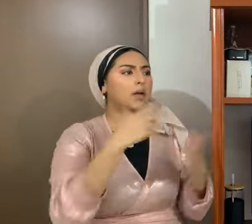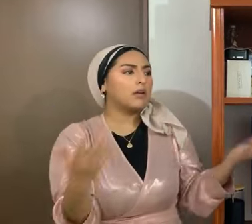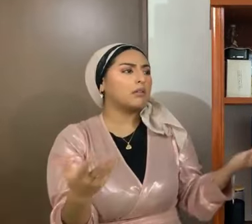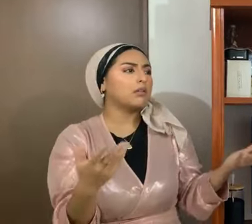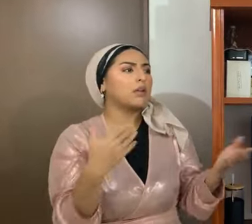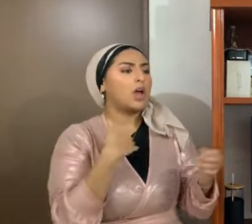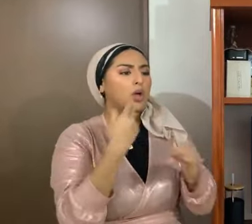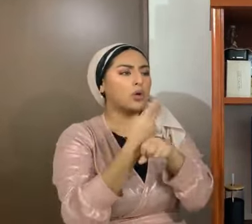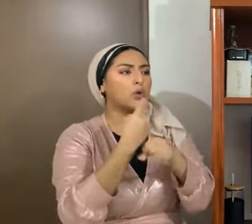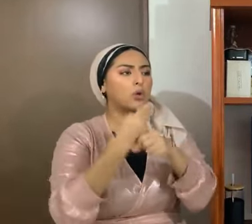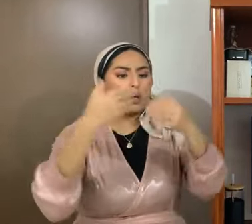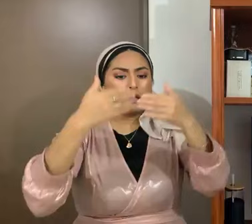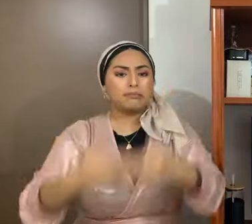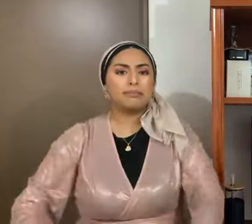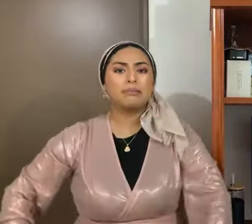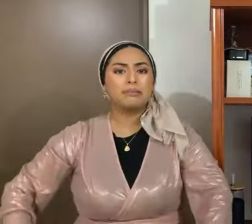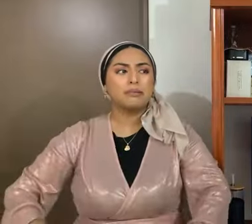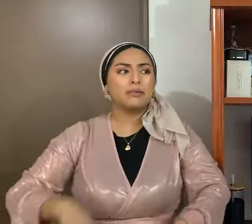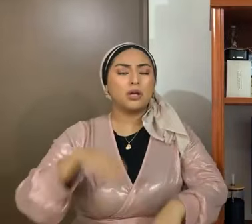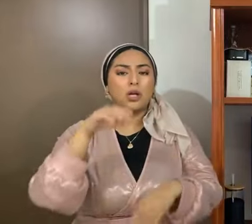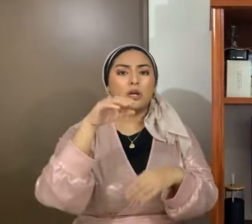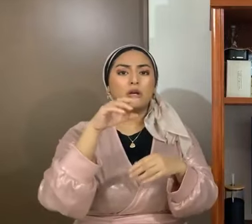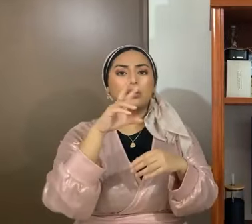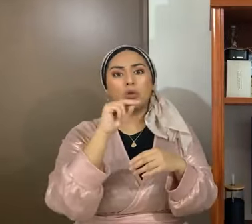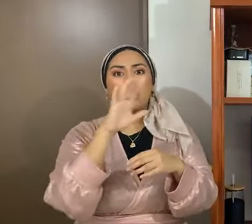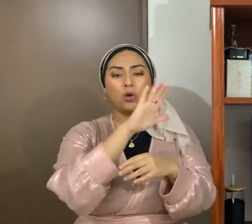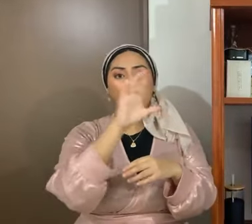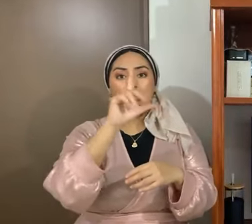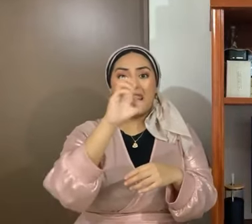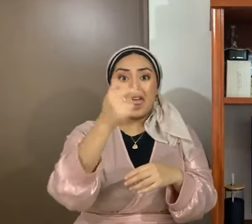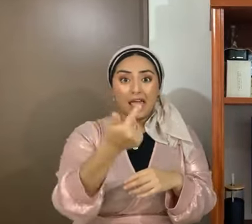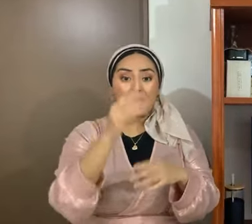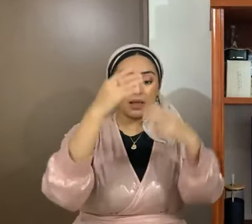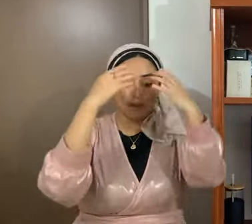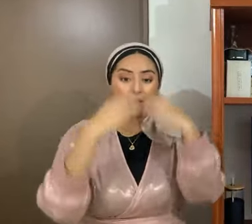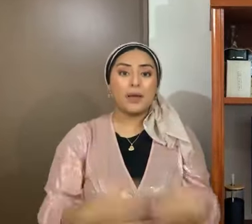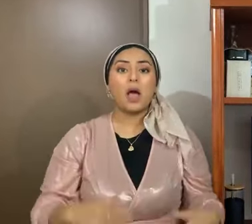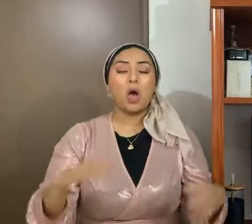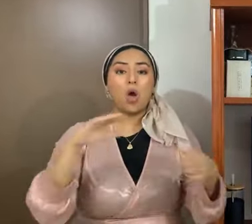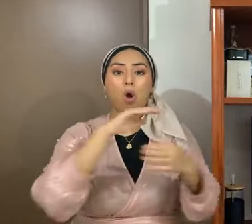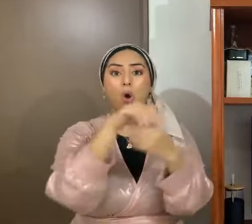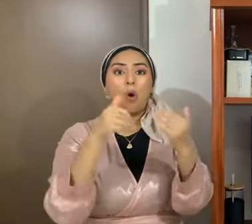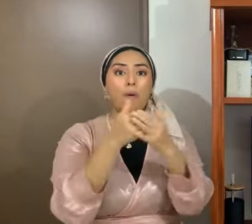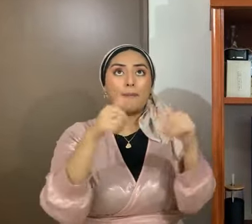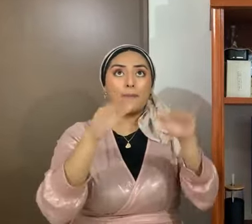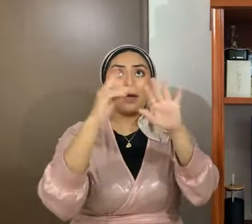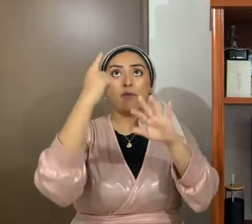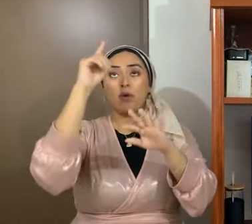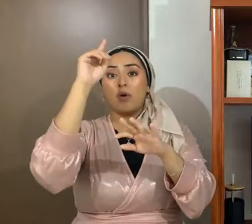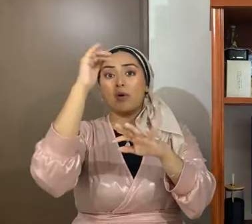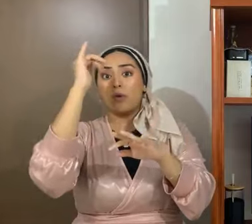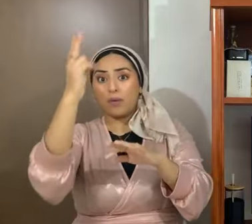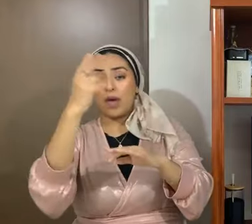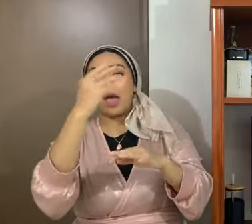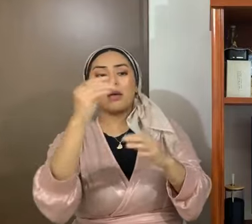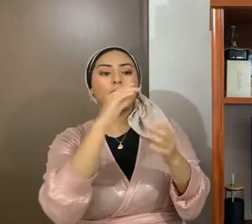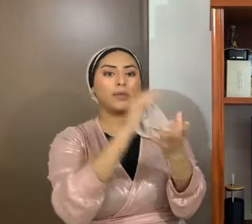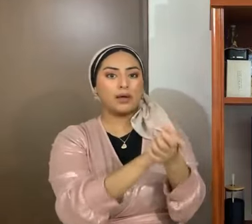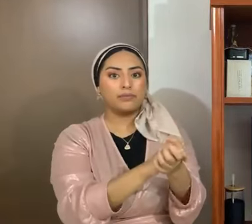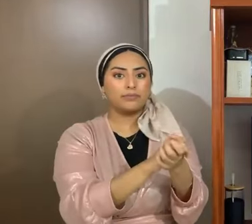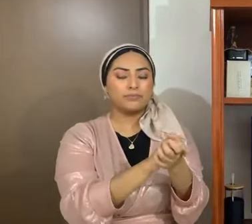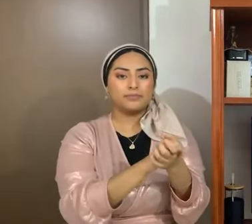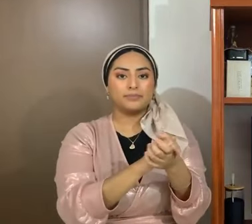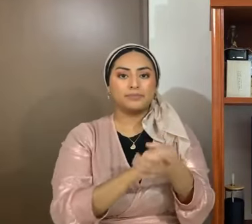si me pongo un short, no, estás mostrando tu cuerpo. Tus piernas, tu cuerpo, todo es para el Eterno y también para tu esposa si estás